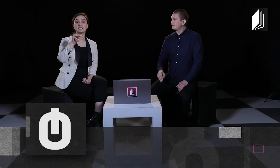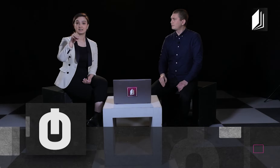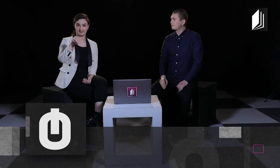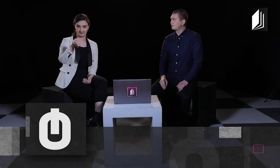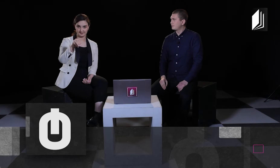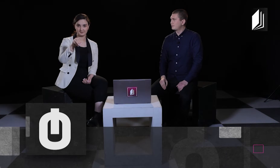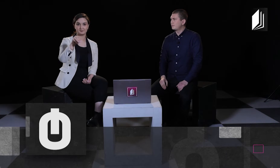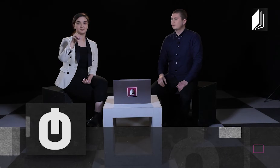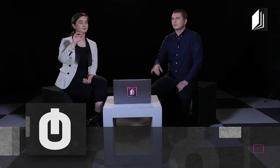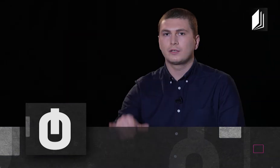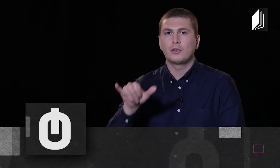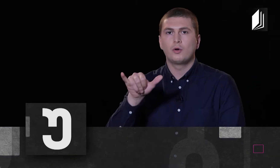Т У